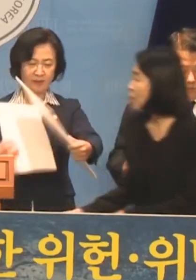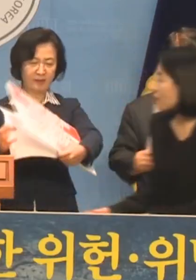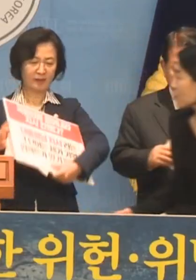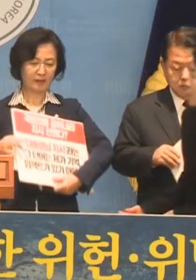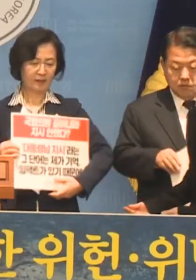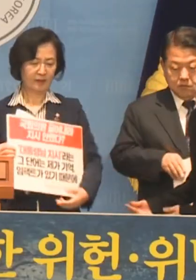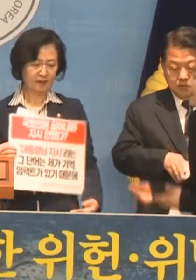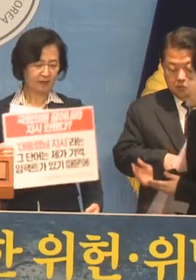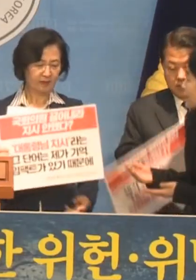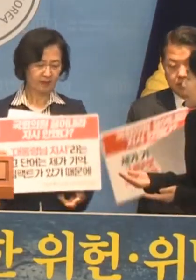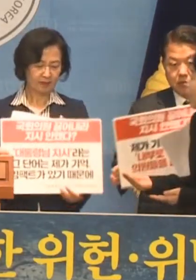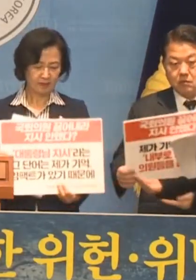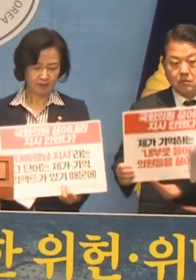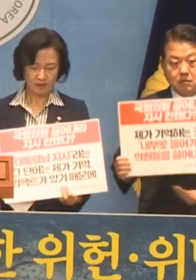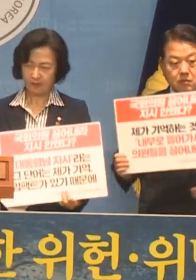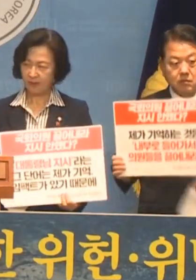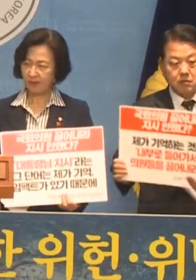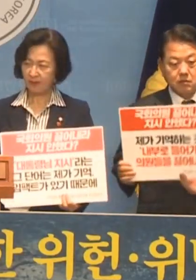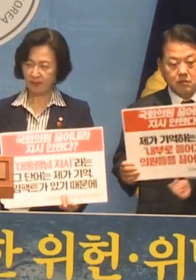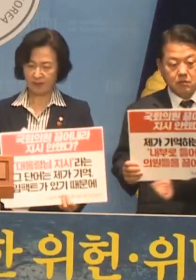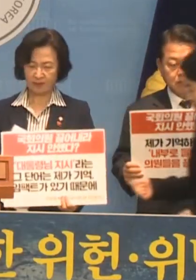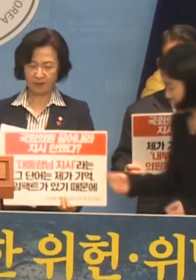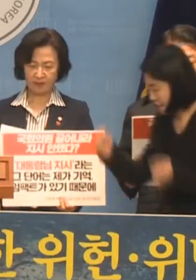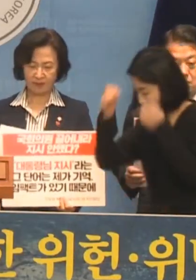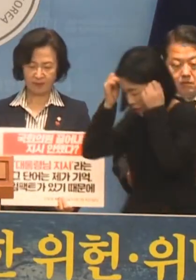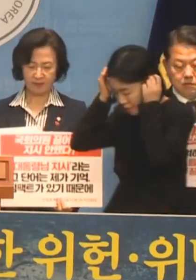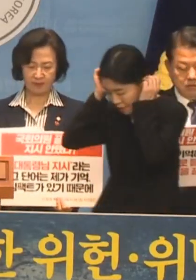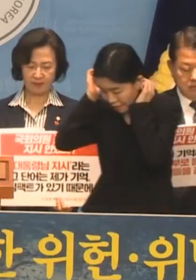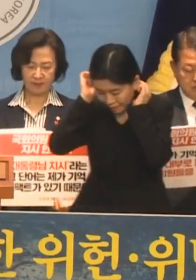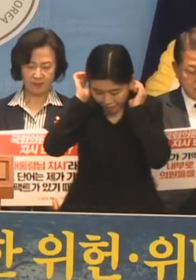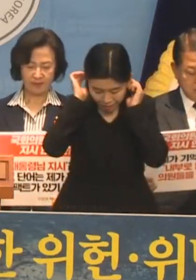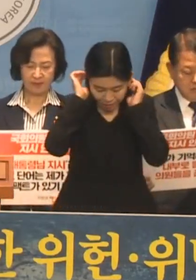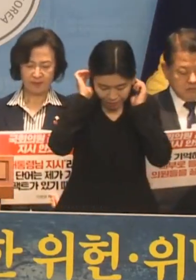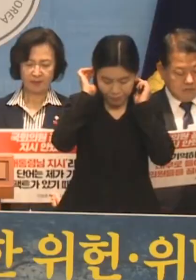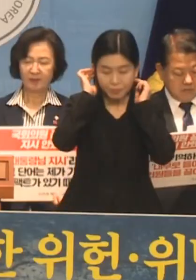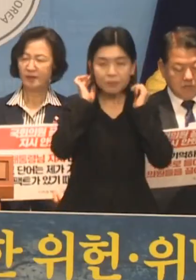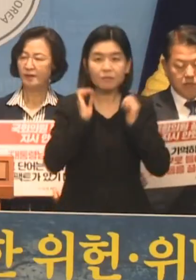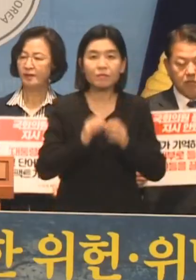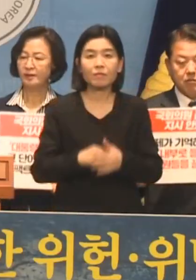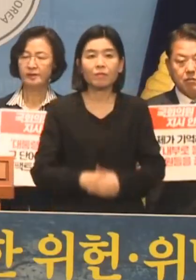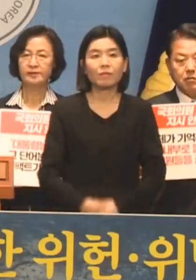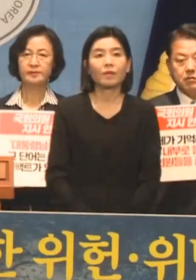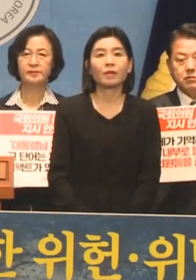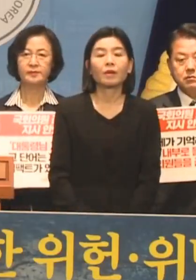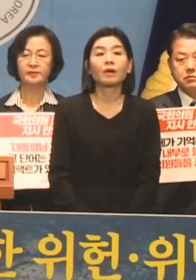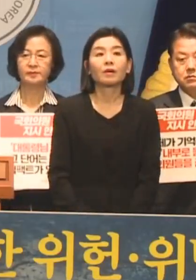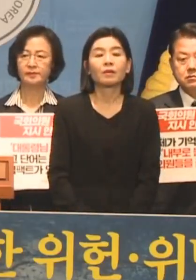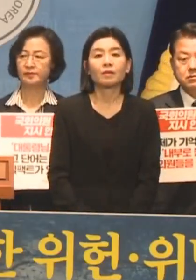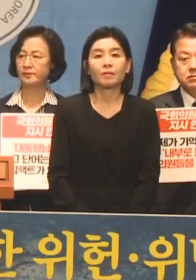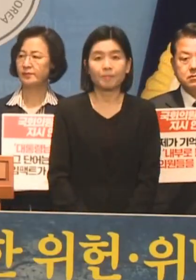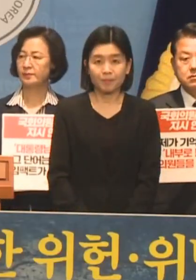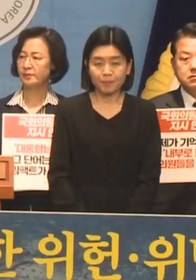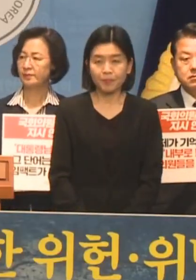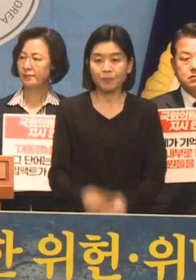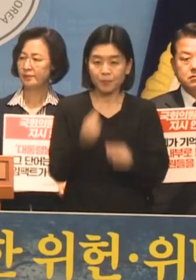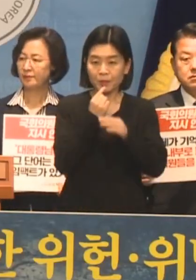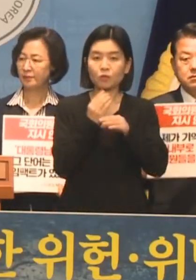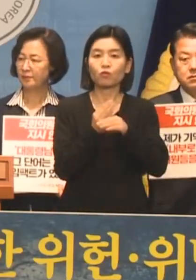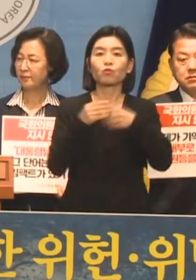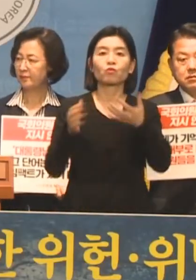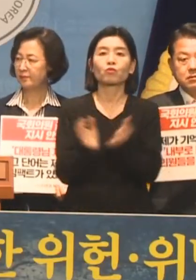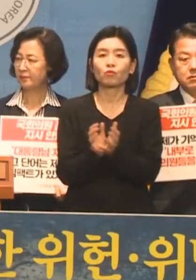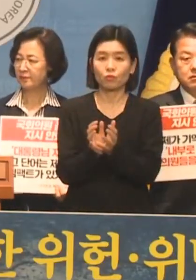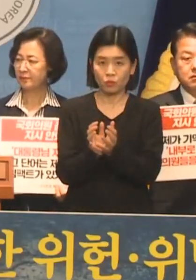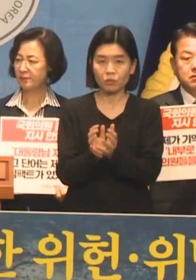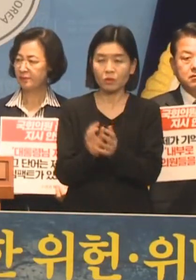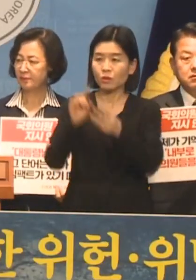예, 그 들어주시고요. 아니, 예, 그러겠습니다. 예, 지금부터 더불어민주당